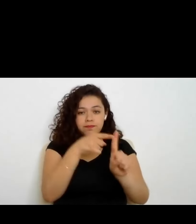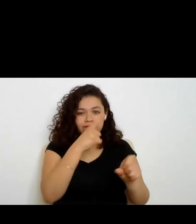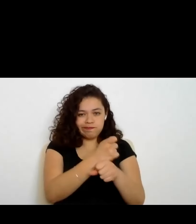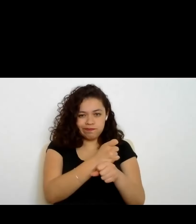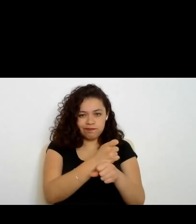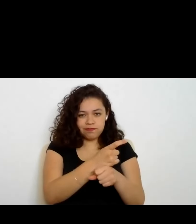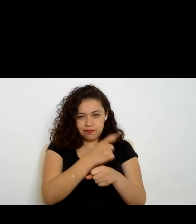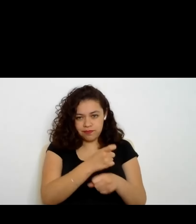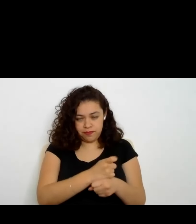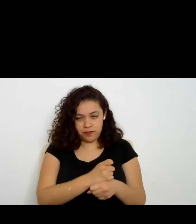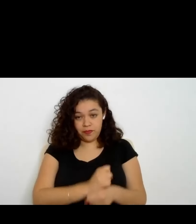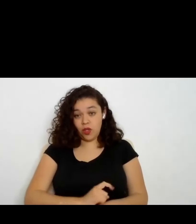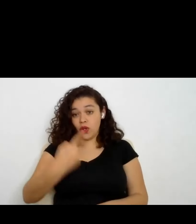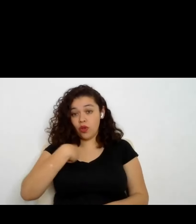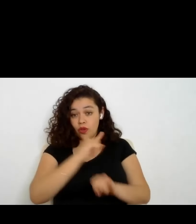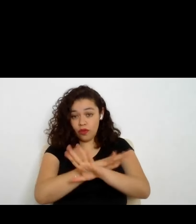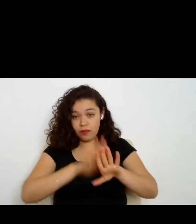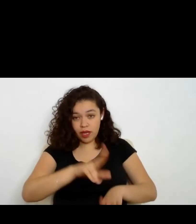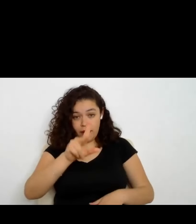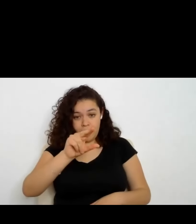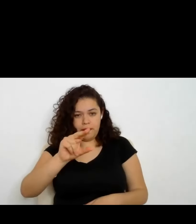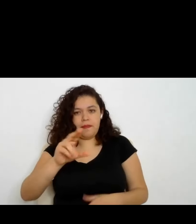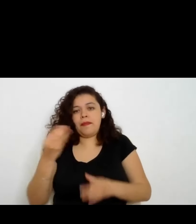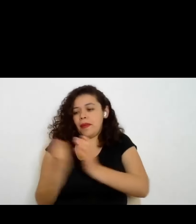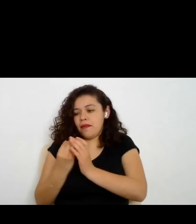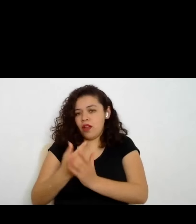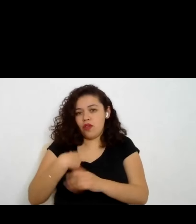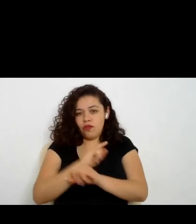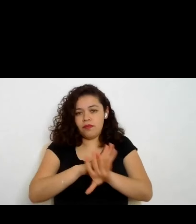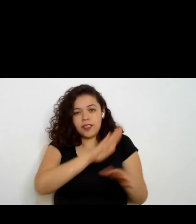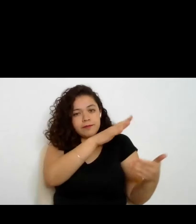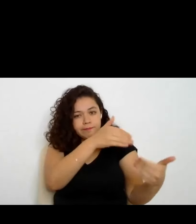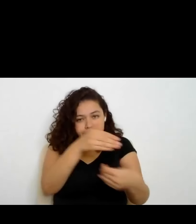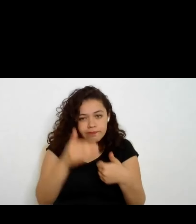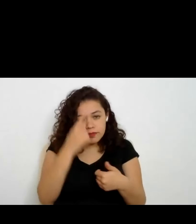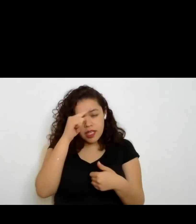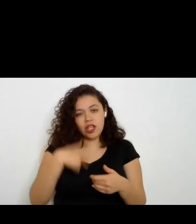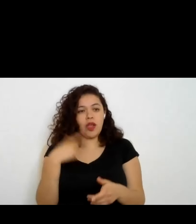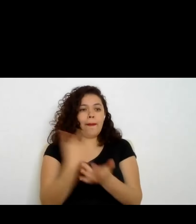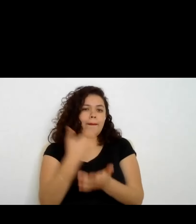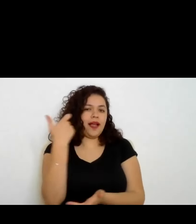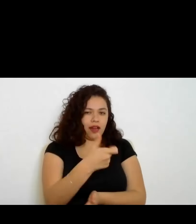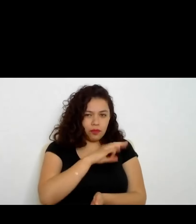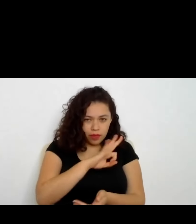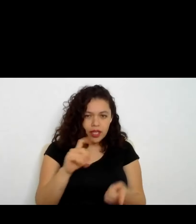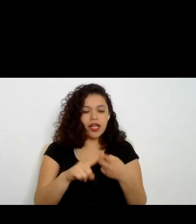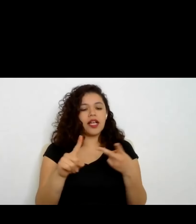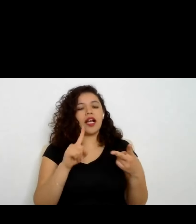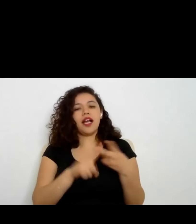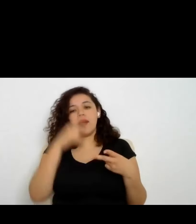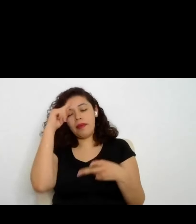finalidades primarias es yo recabo tus datos personales para poderte pagar tu nómina, para poderte dar